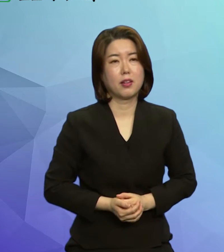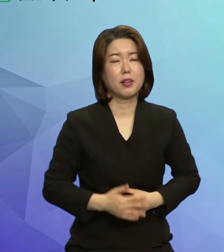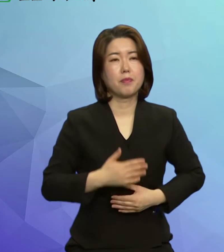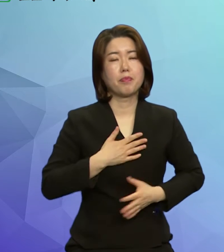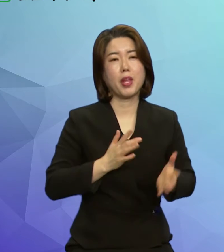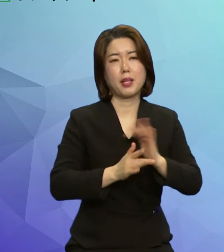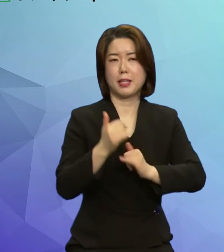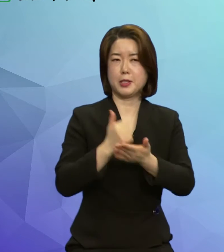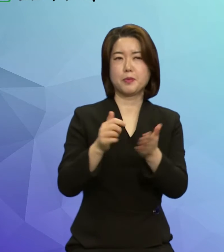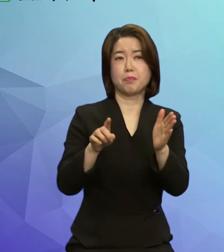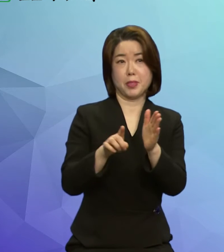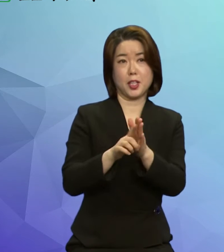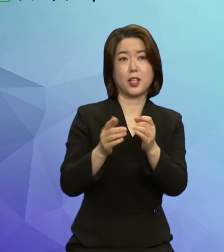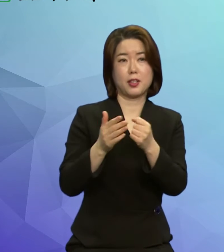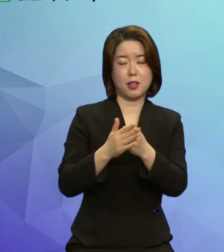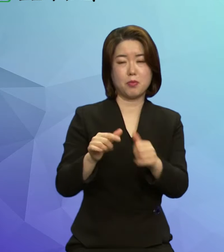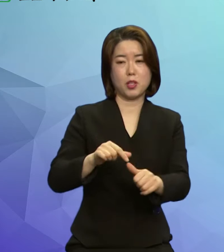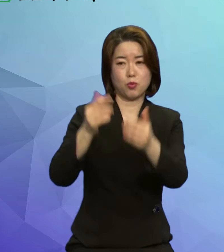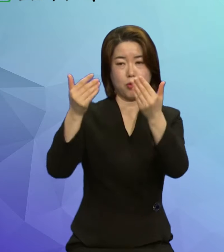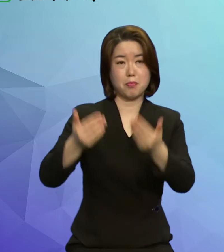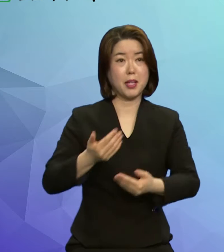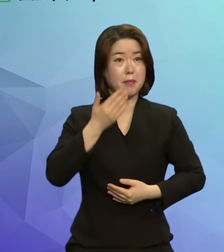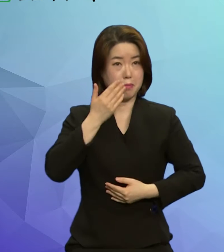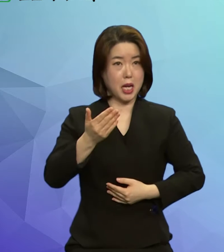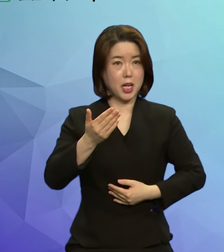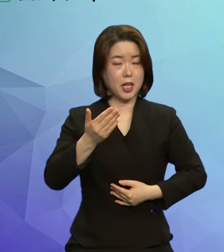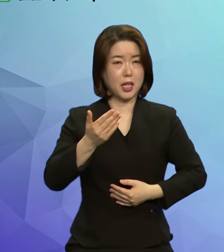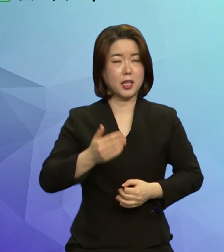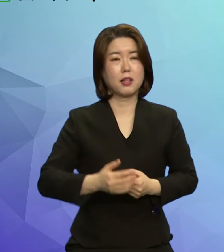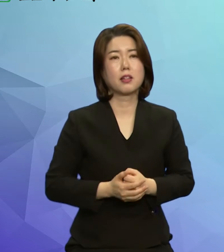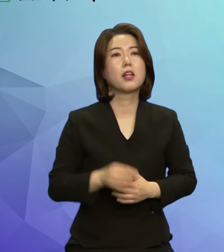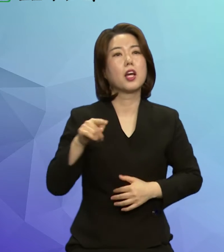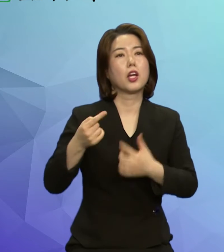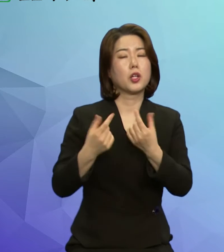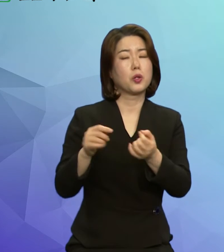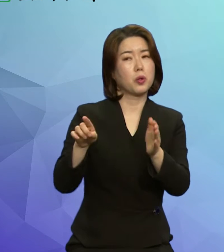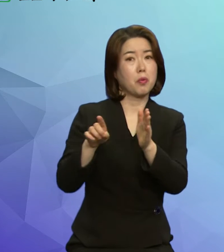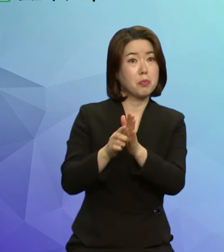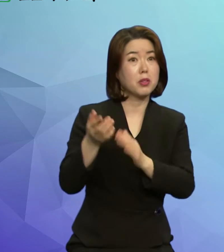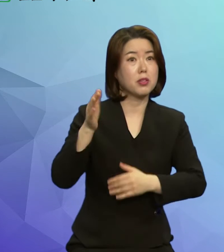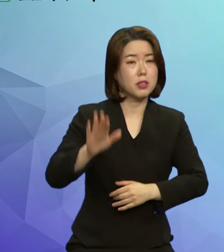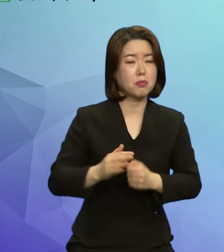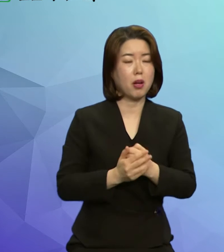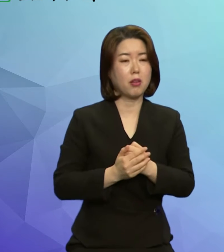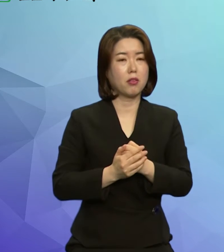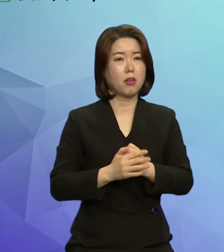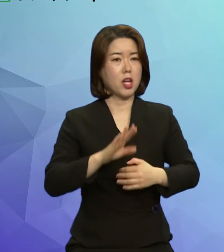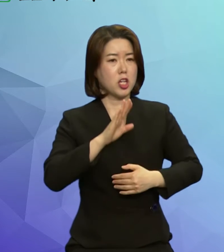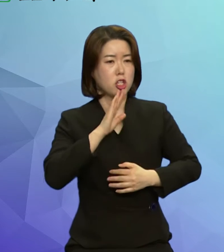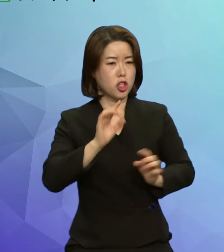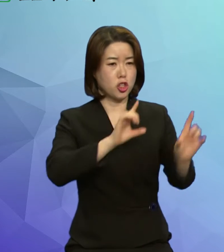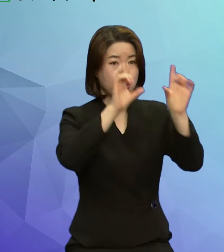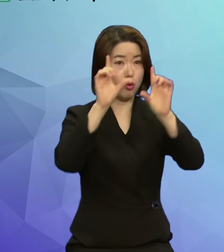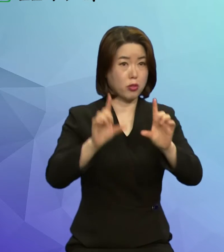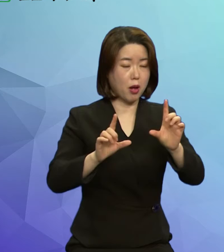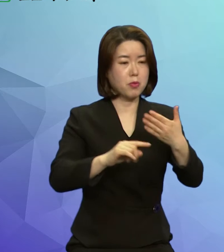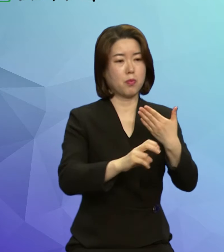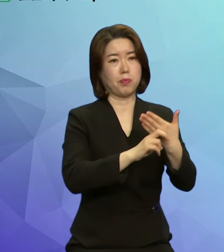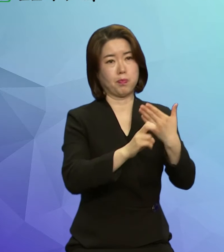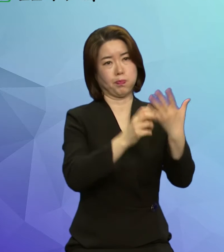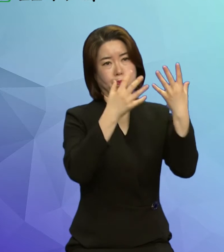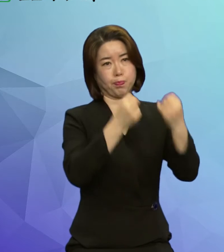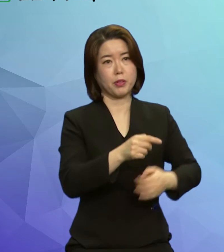나는 예수 믿었으니까 나는 구원 받았어. 그렇게 믿으면서도 실제로는 불법을 행하는 사람,